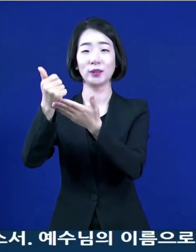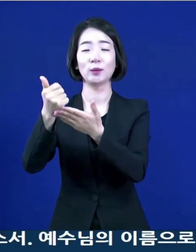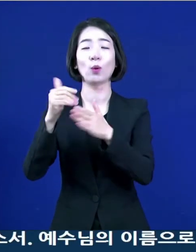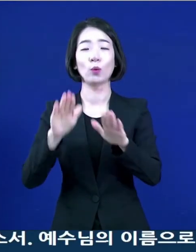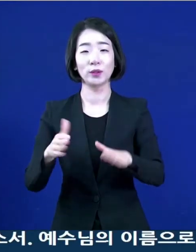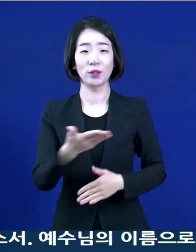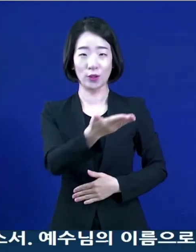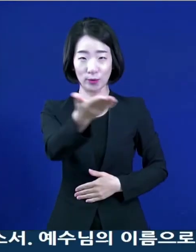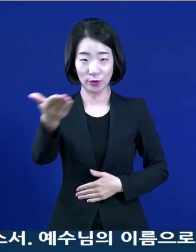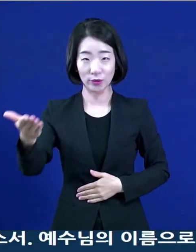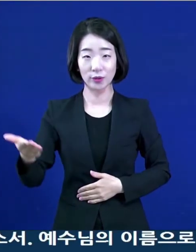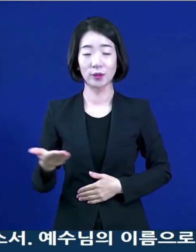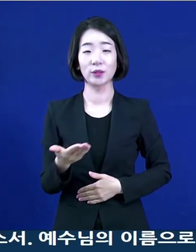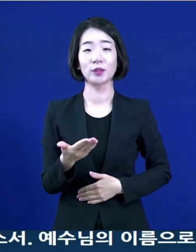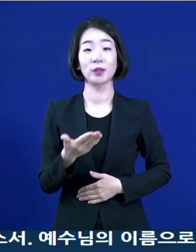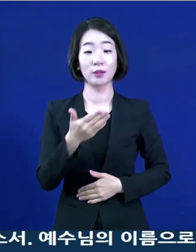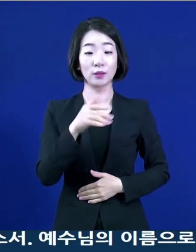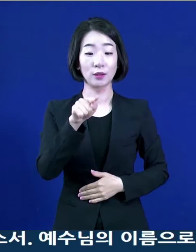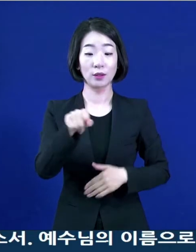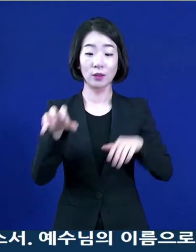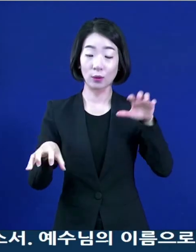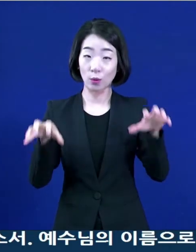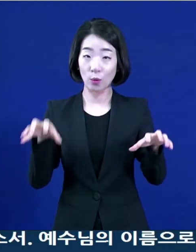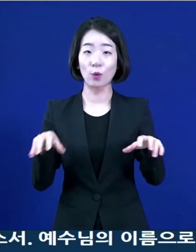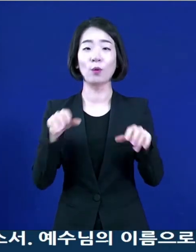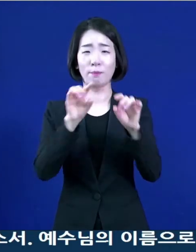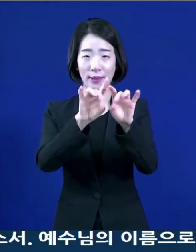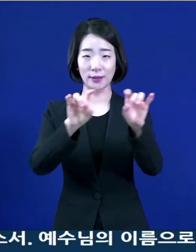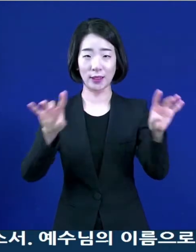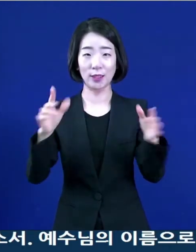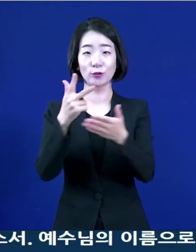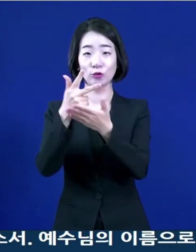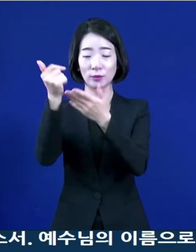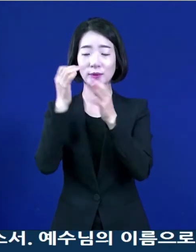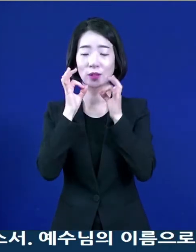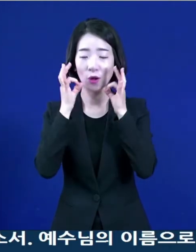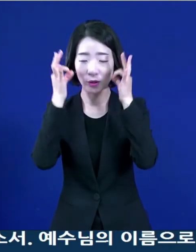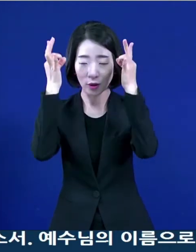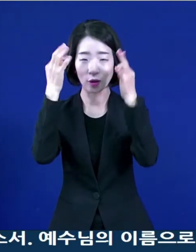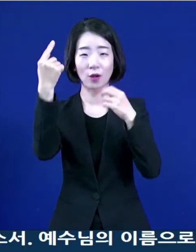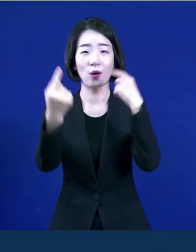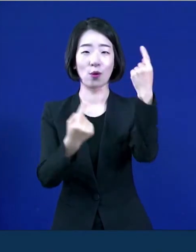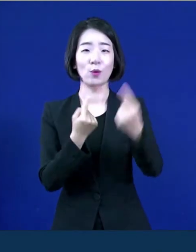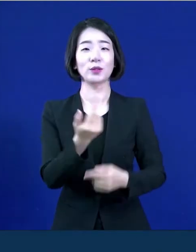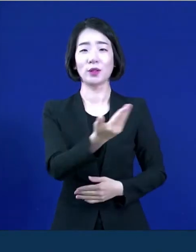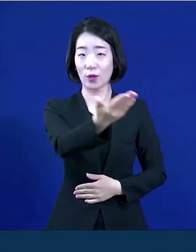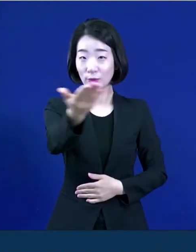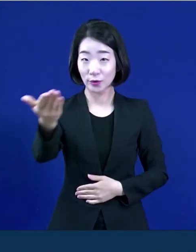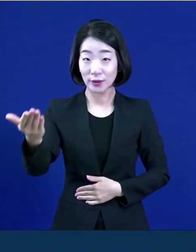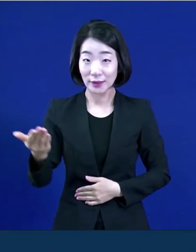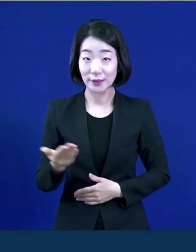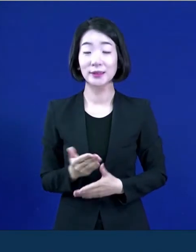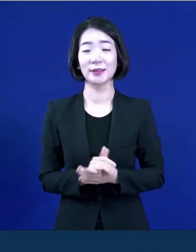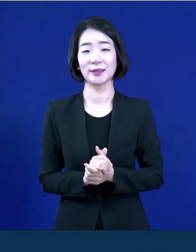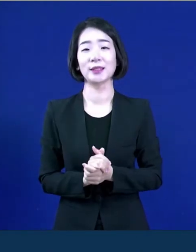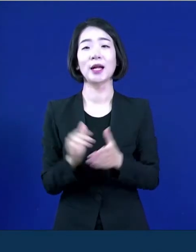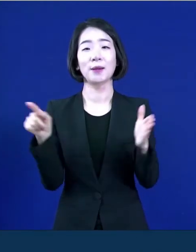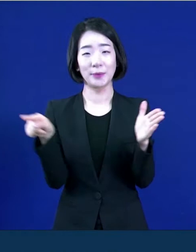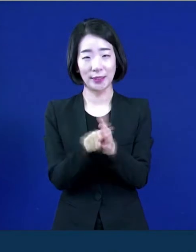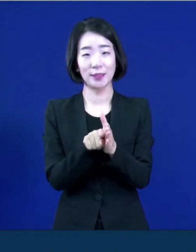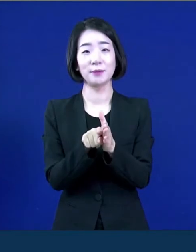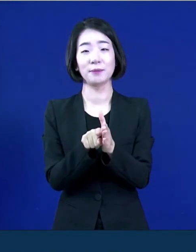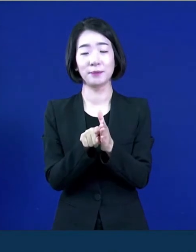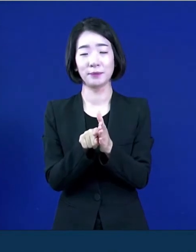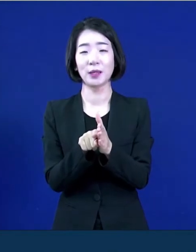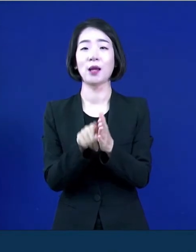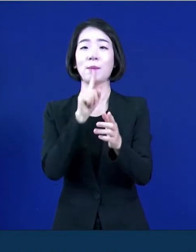또 있는 자리에서 주 앞에 정성껏 나온 하나님의 백성들, 믿음의 말씀으로